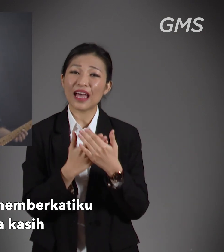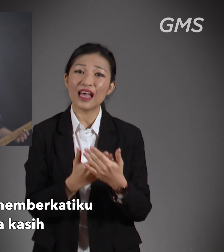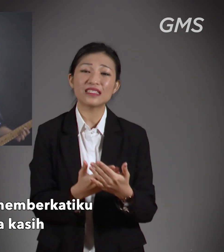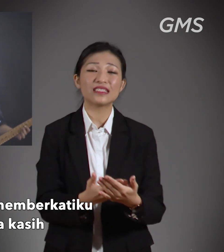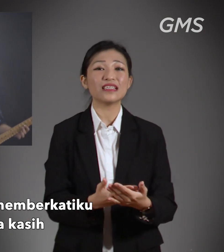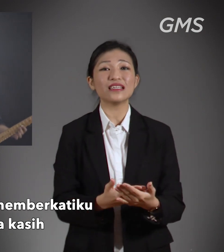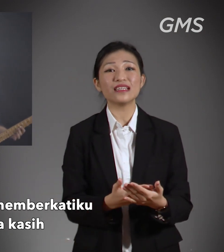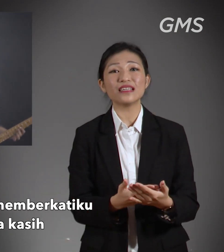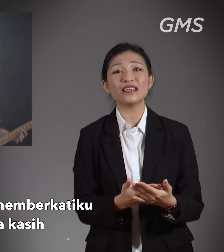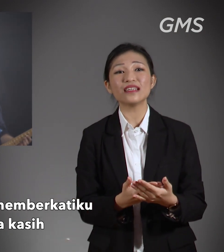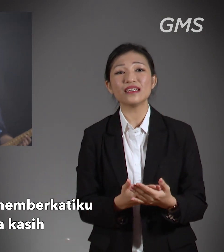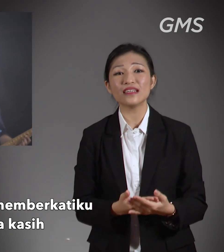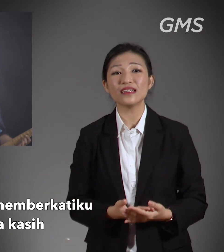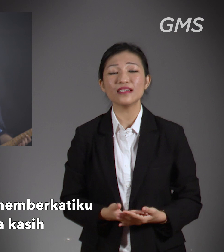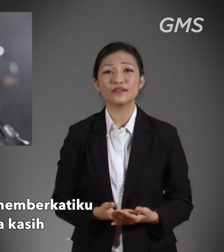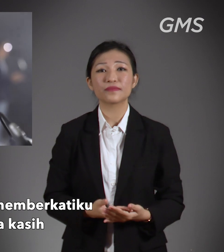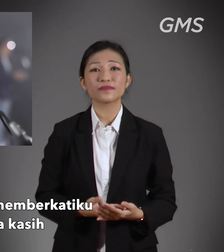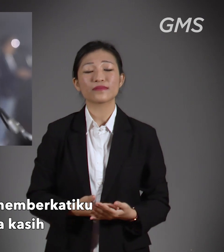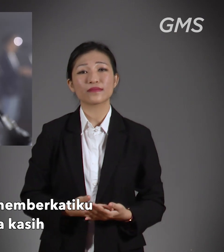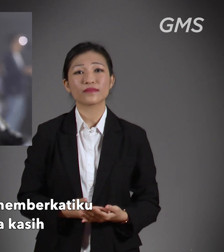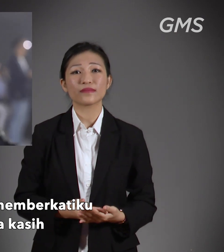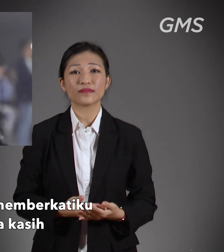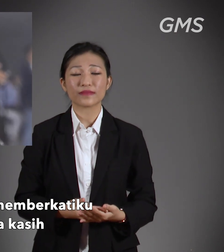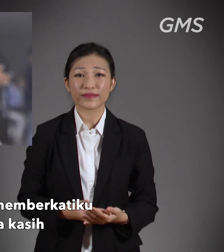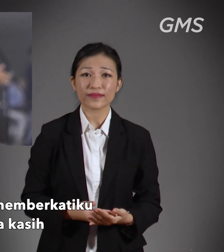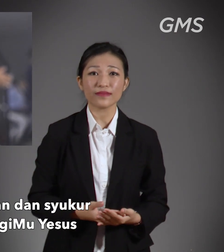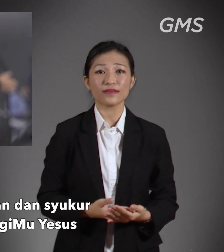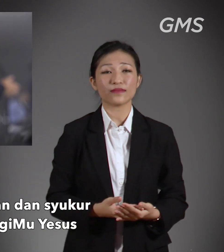Terima kasih.